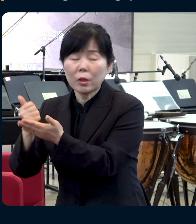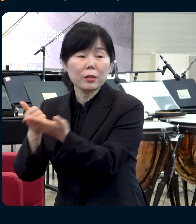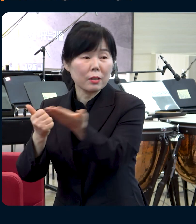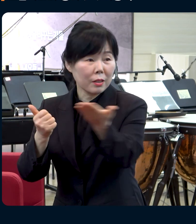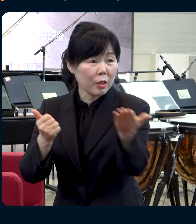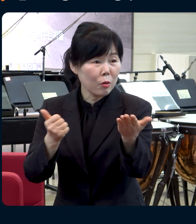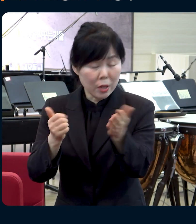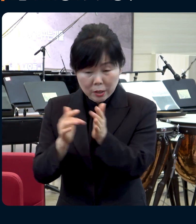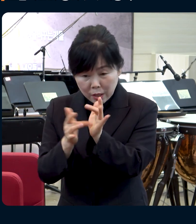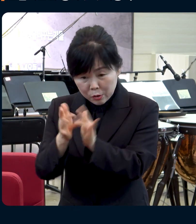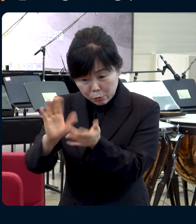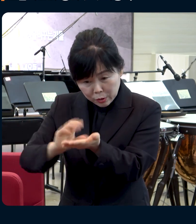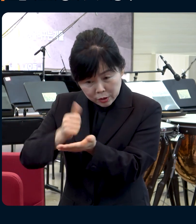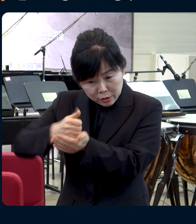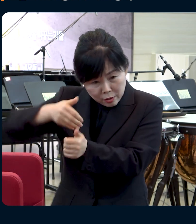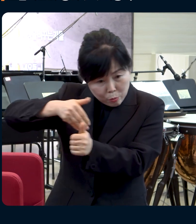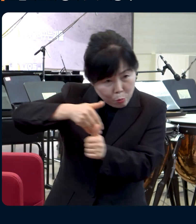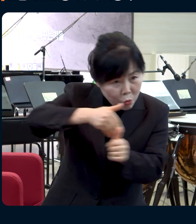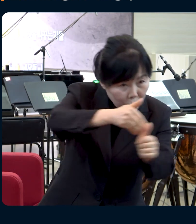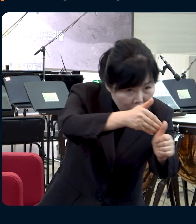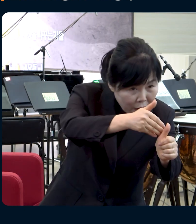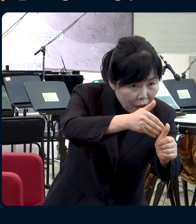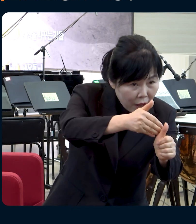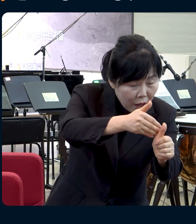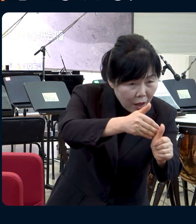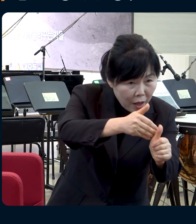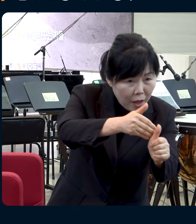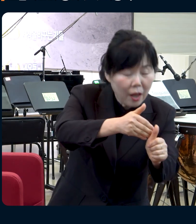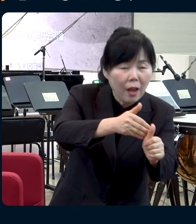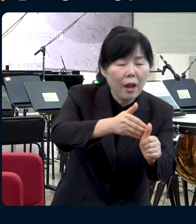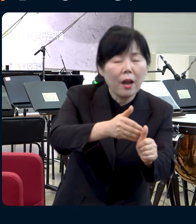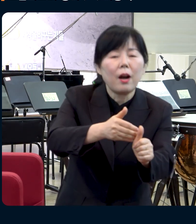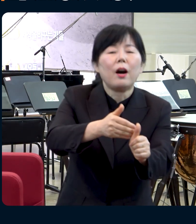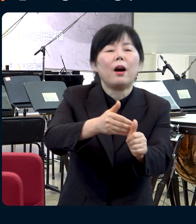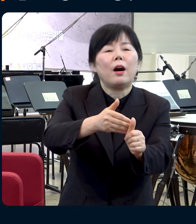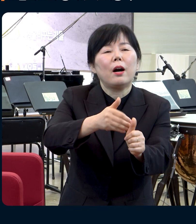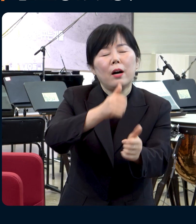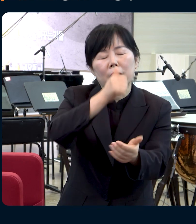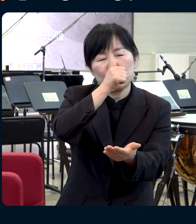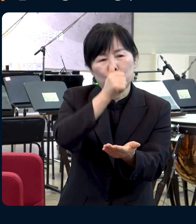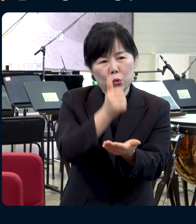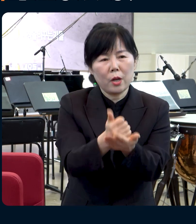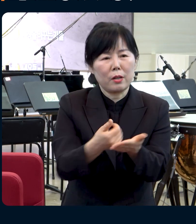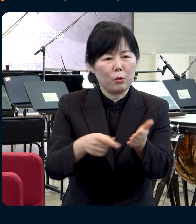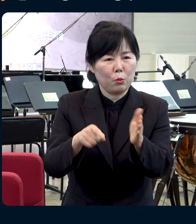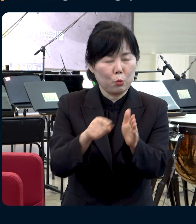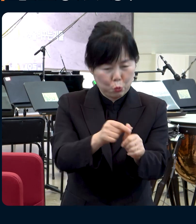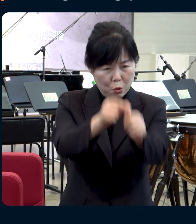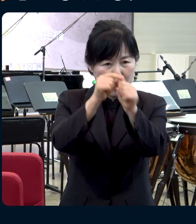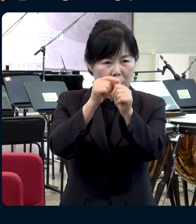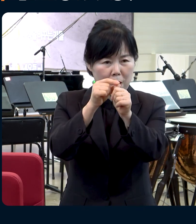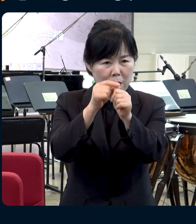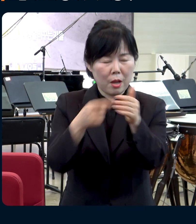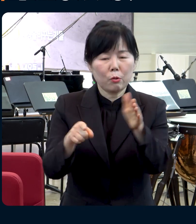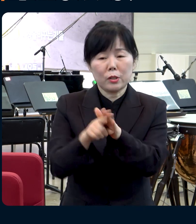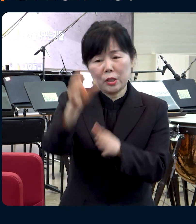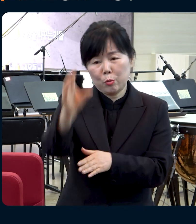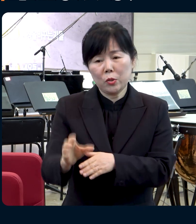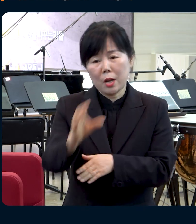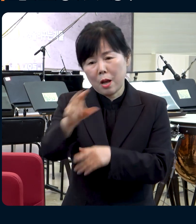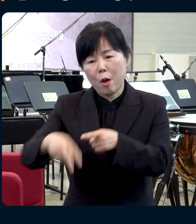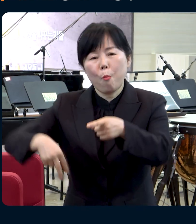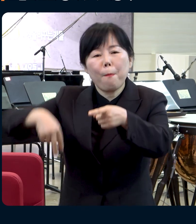하나뿐이 없는 독생자 예수 그리스도를 여러분과 저를 위해 이 땅에 보내시고 십자가에 못 박혀 돌아가심으로 말미암아